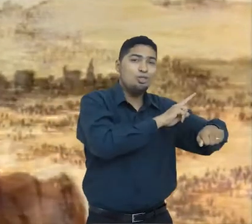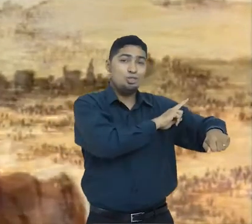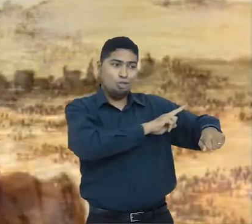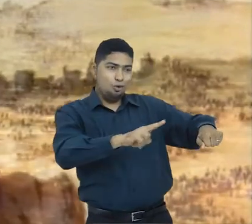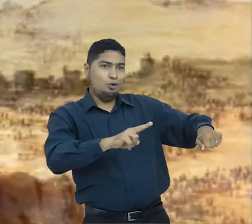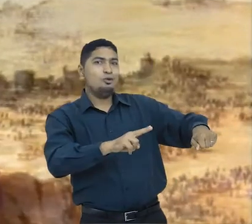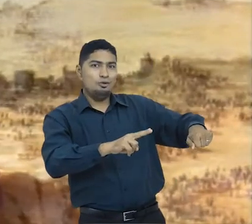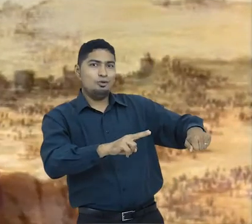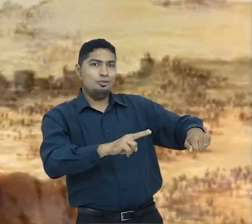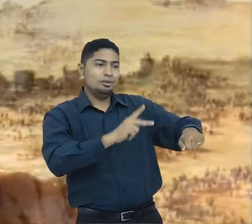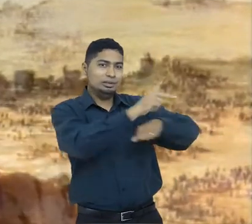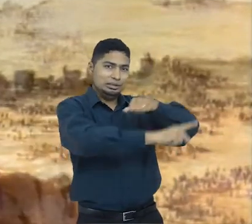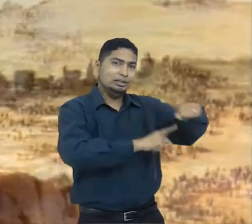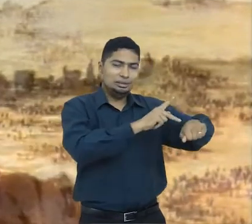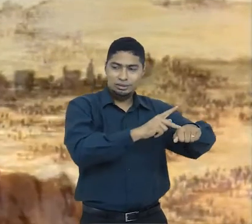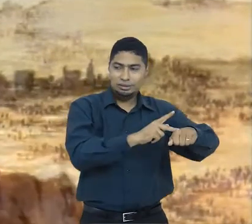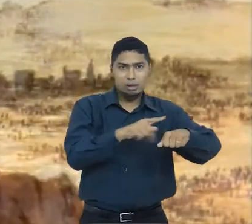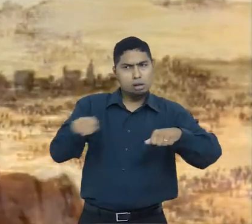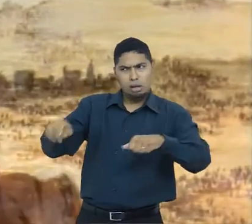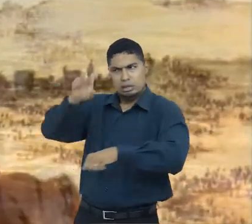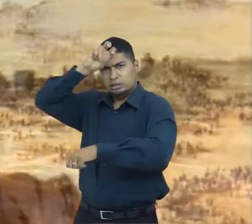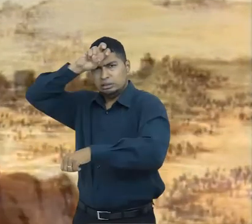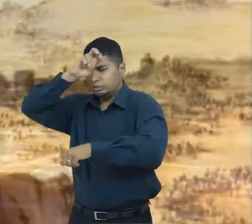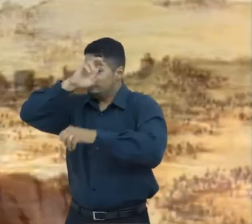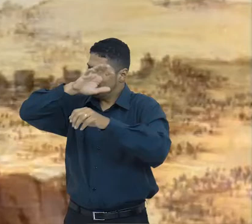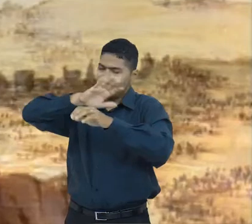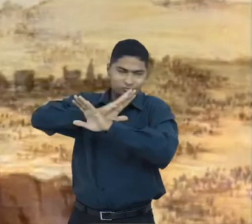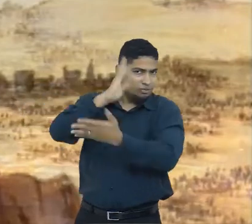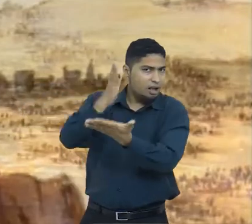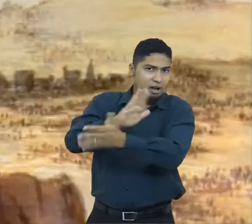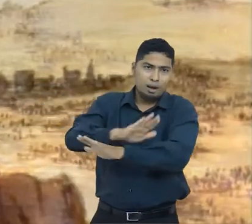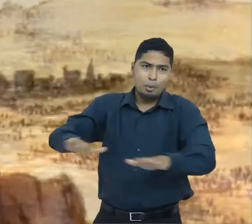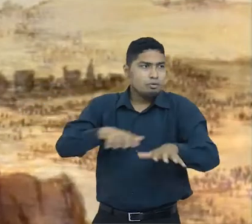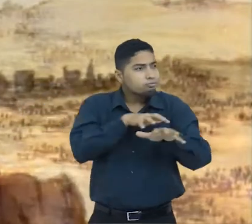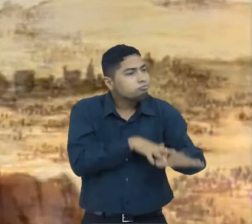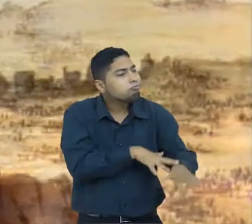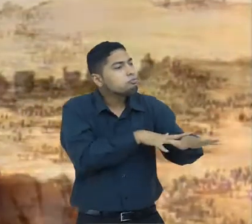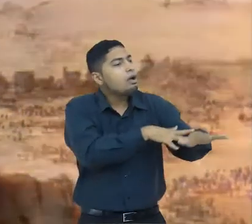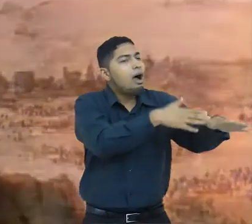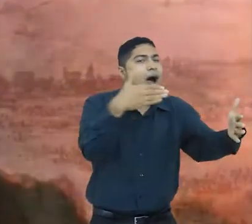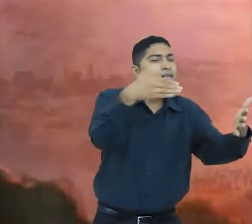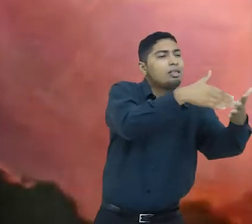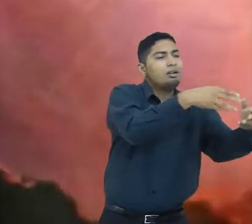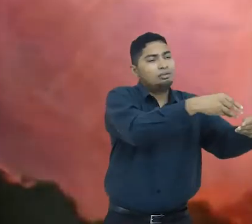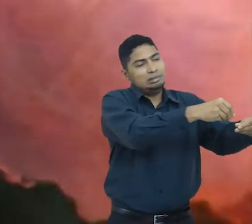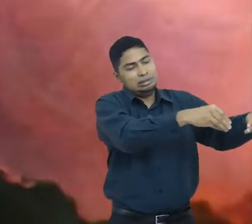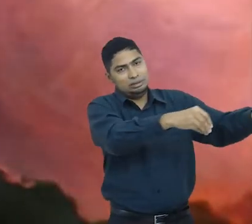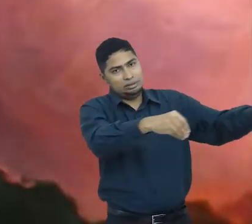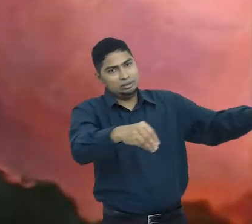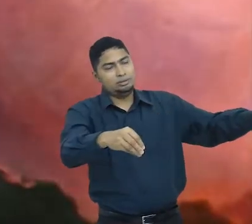seu primogênito, deixou o Egito e acampou à beira do deserto. O Senhor falou novamente com